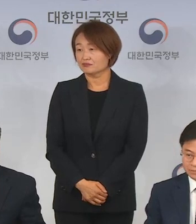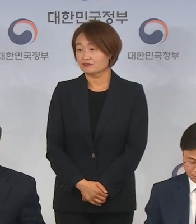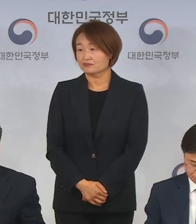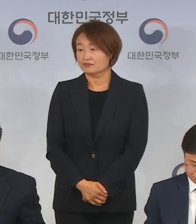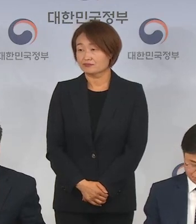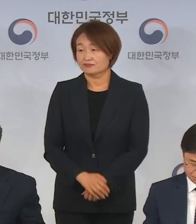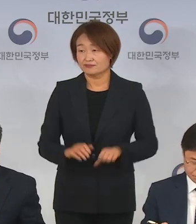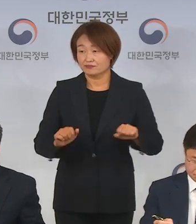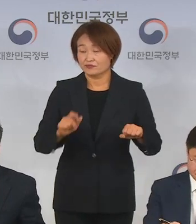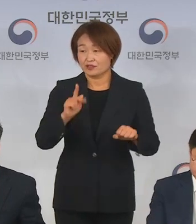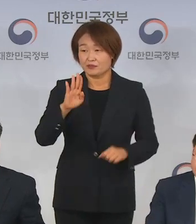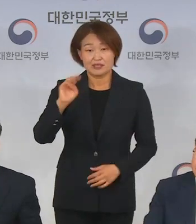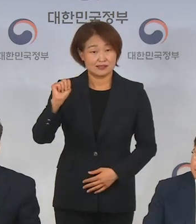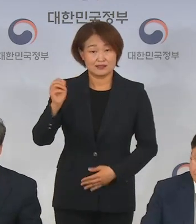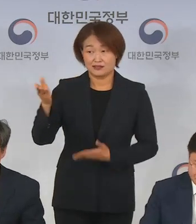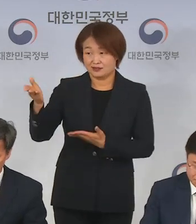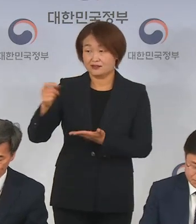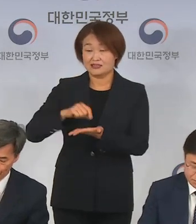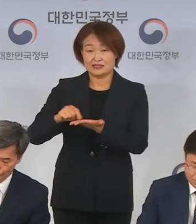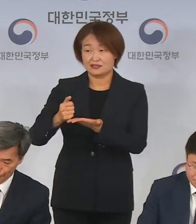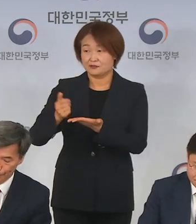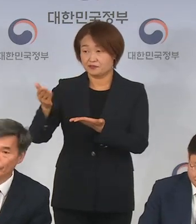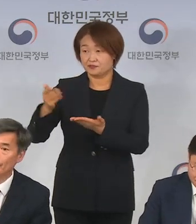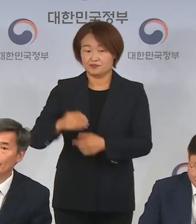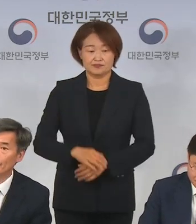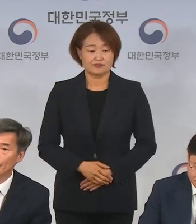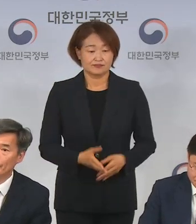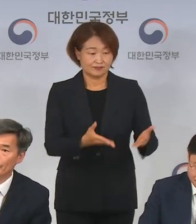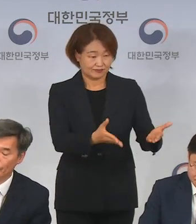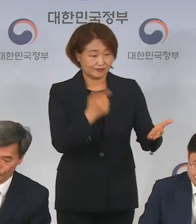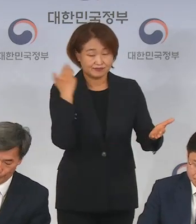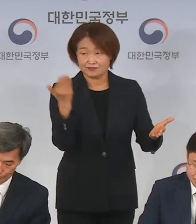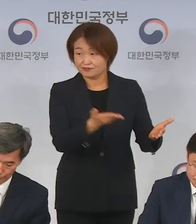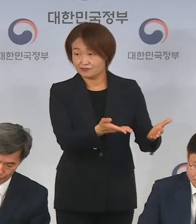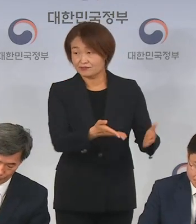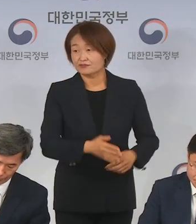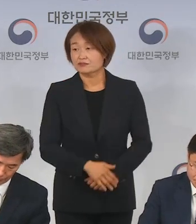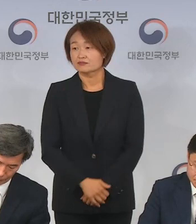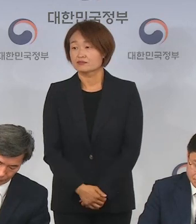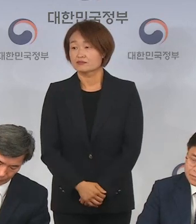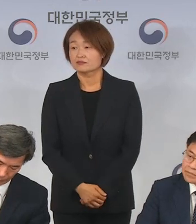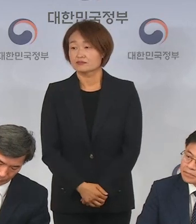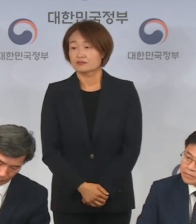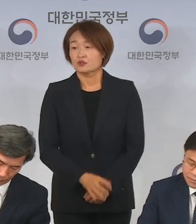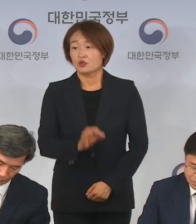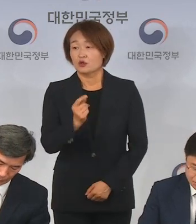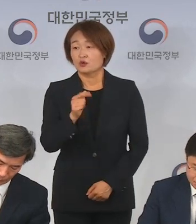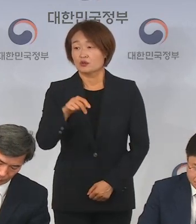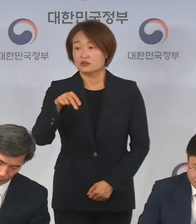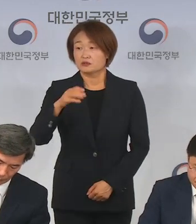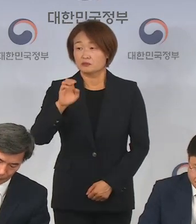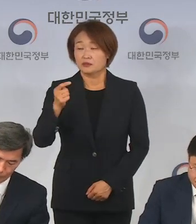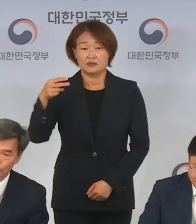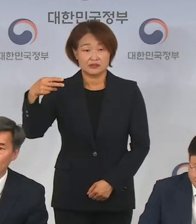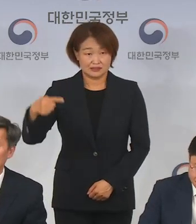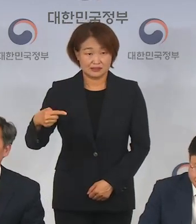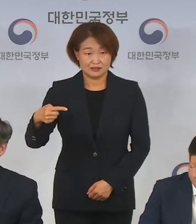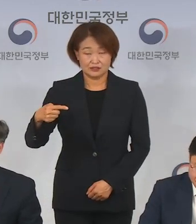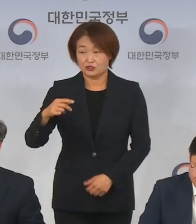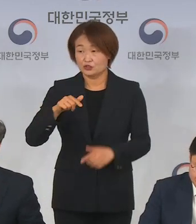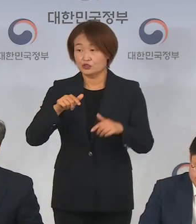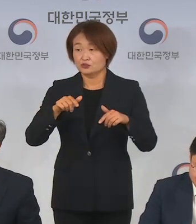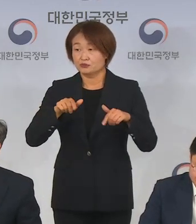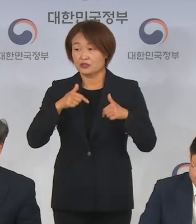네, 안녕하세요. KBS 이화진 기자라고 합니다. 저 단장님께 여쭐 게 있는데 그 옥스퍼드 명예교수께서 오셔가지고 식수로